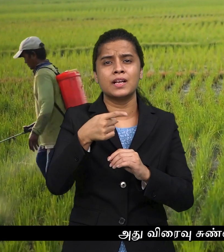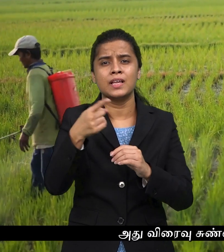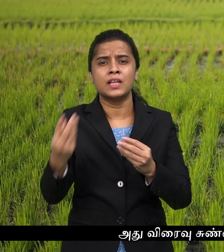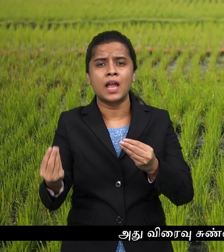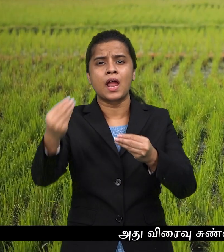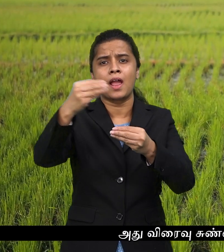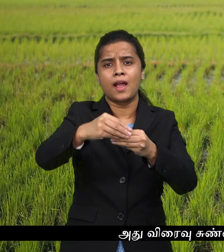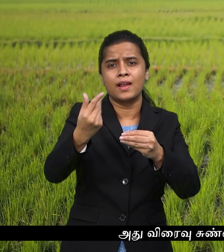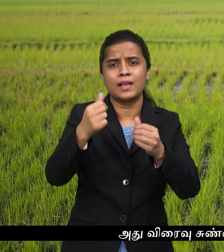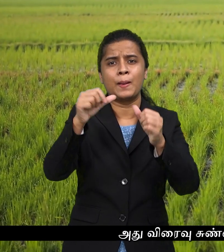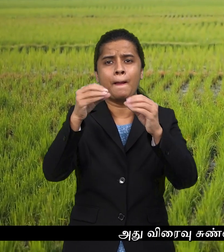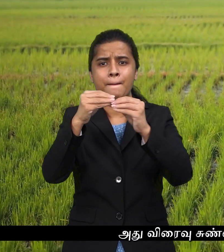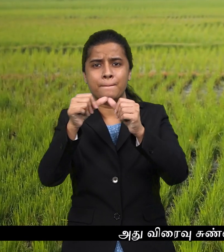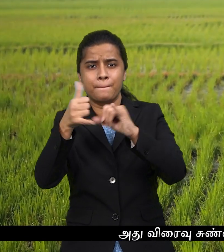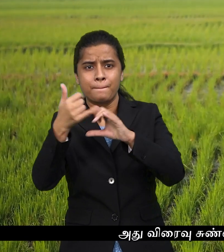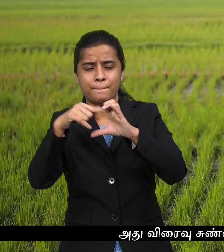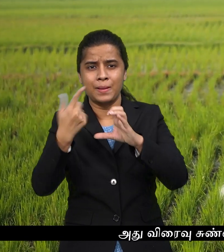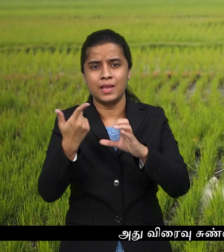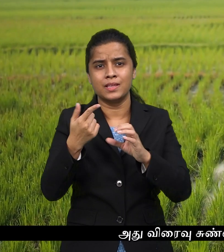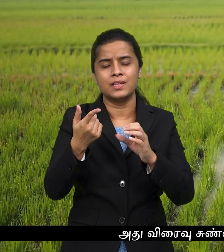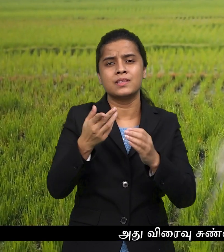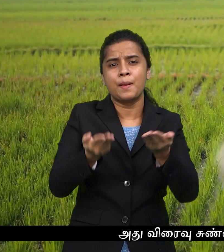சுண்ணாம்பு, அதாவது கால்சியம் ஆக்சைடு